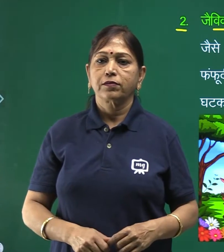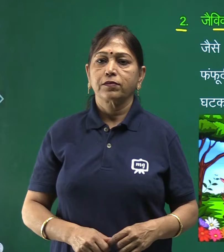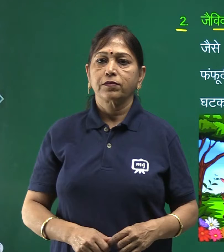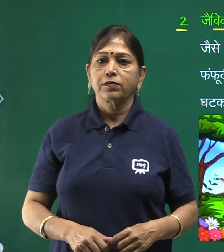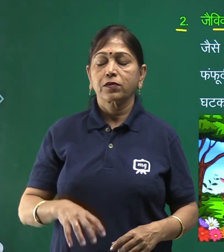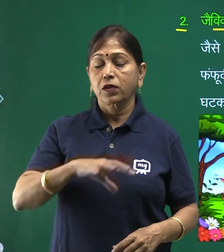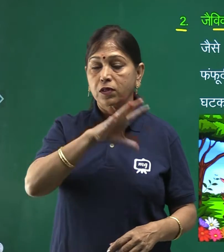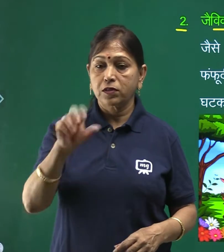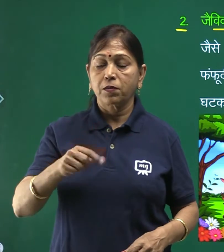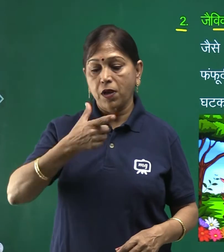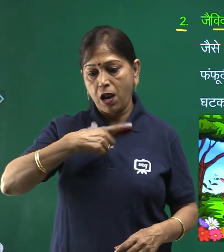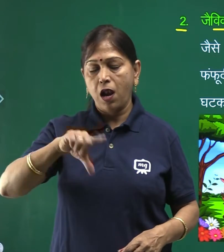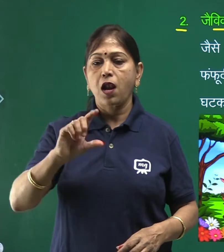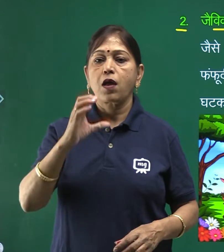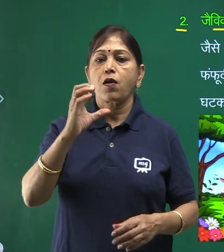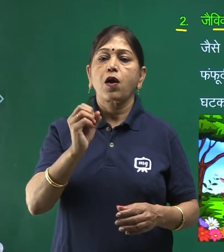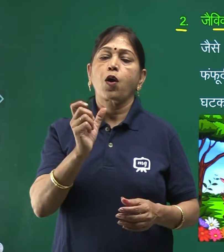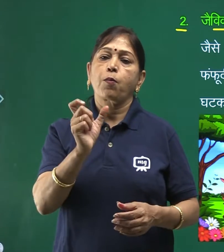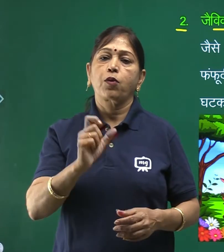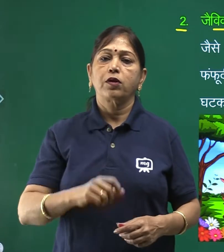सभी सजीव घटक